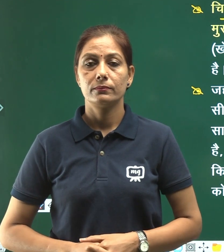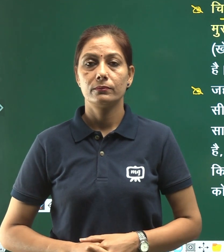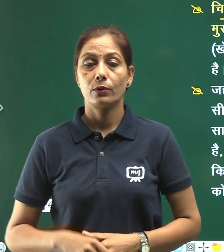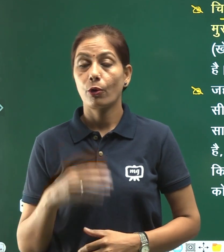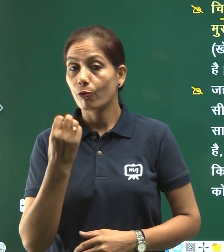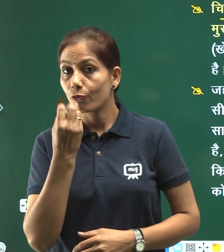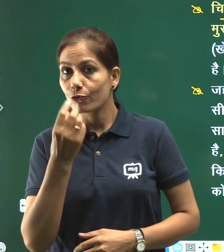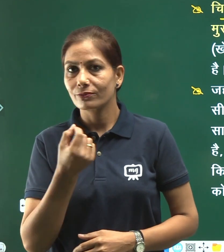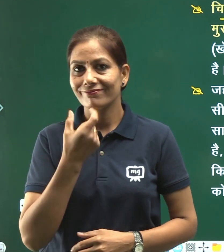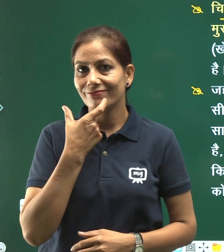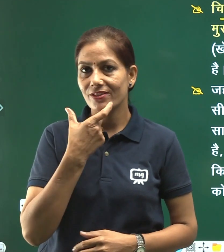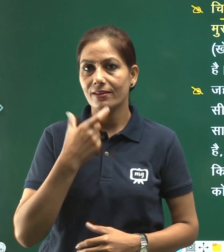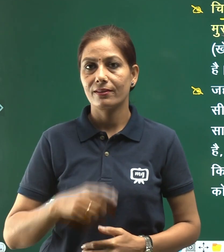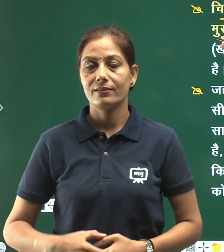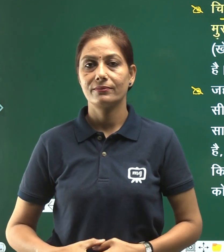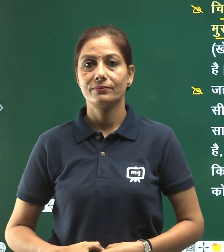फूलों की मुस्कान